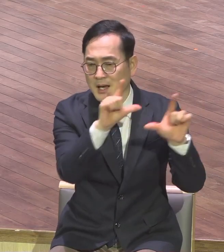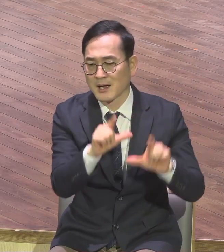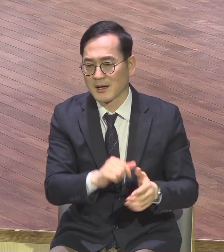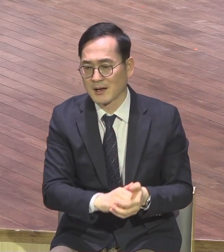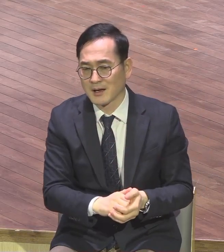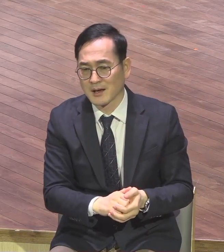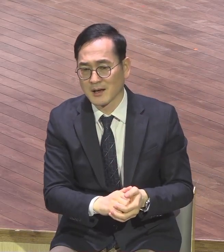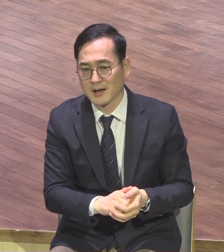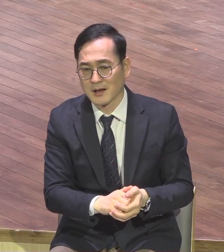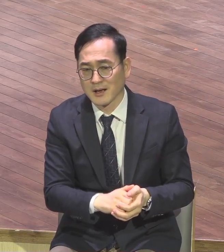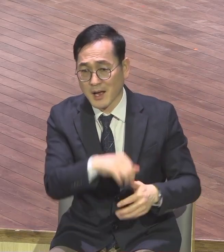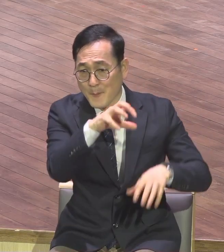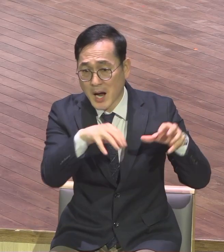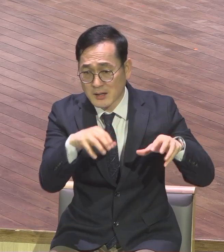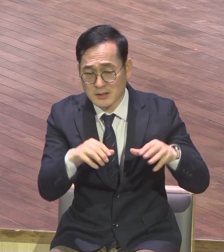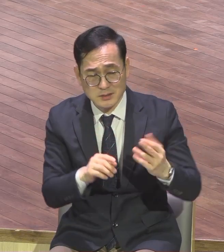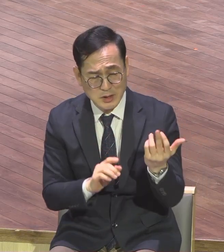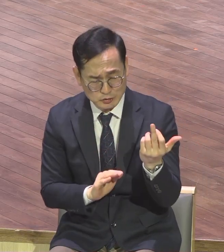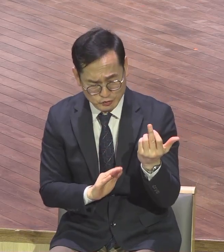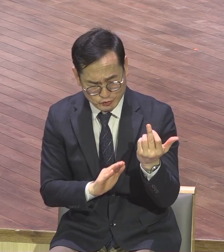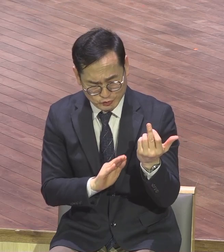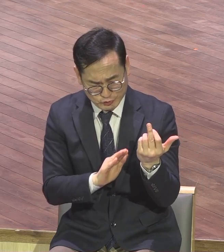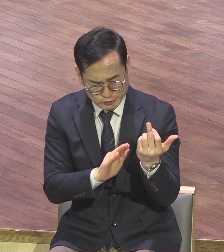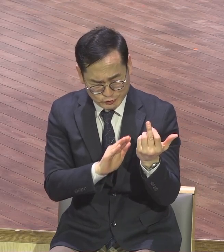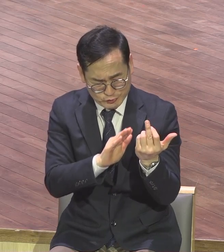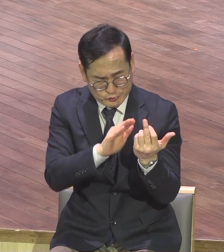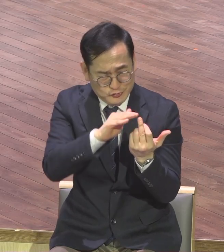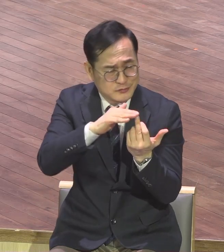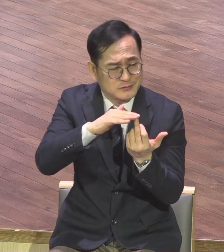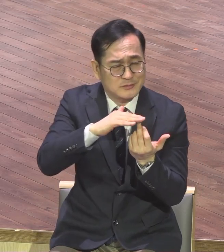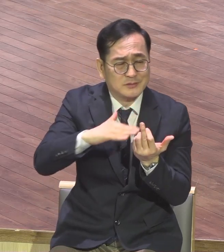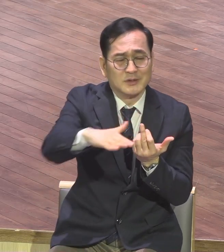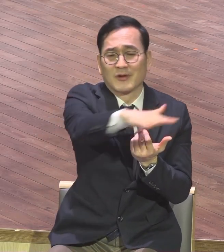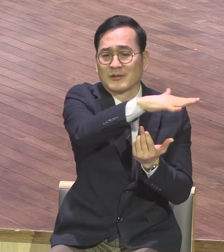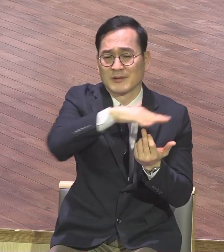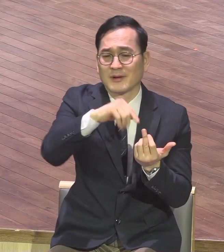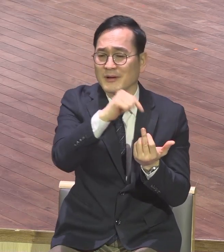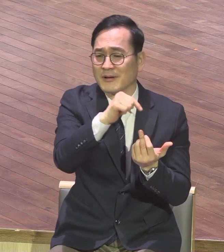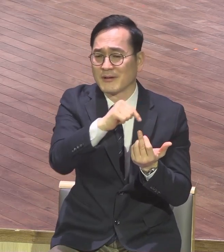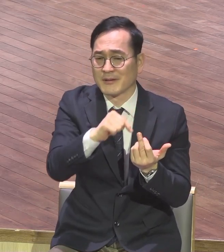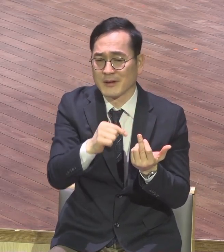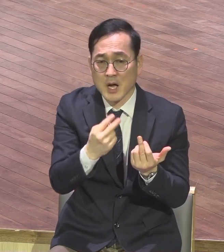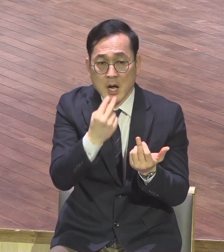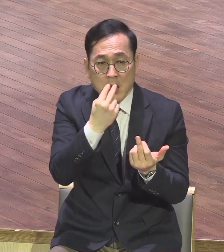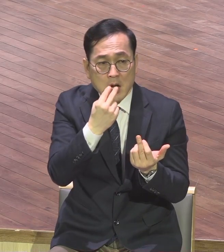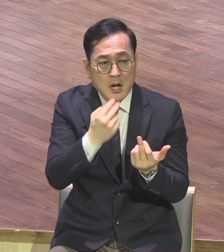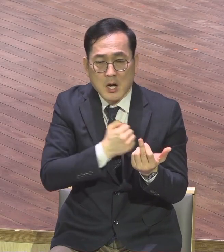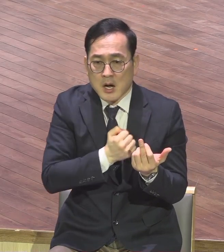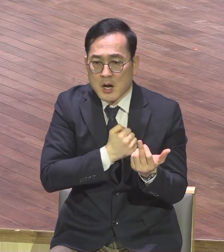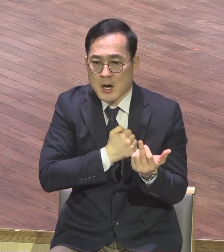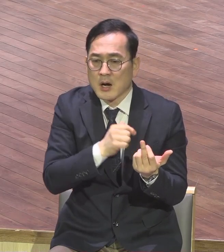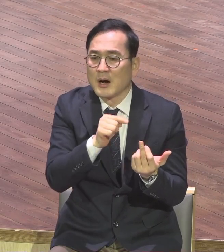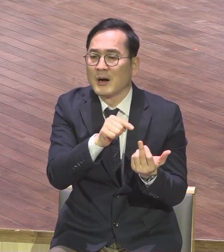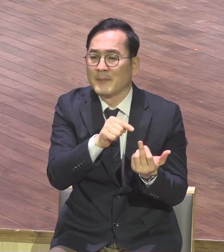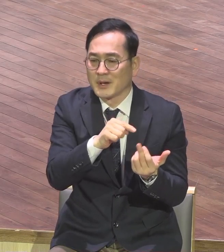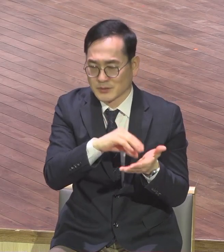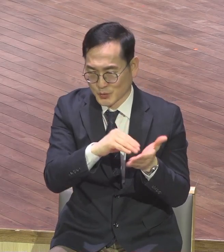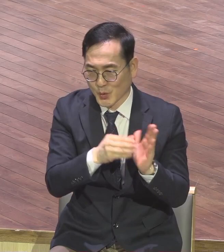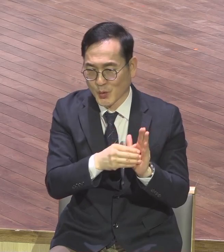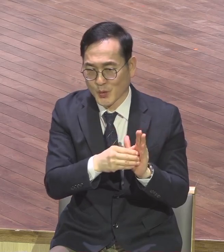고산지대라. 숨이 팍 막힌데 도착하지 말고 공항에 그 정도로 높은 지대인데 자 기도해